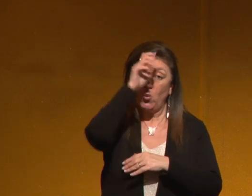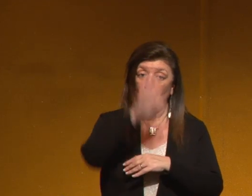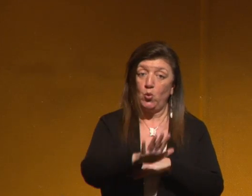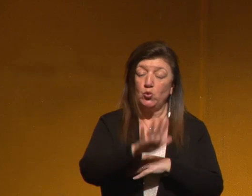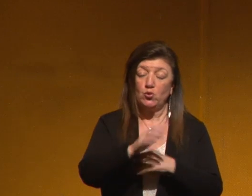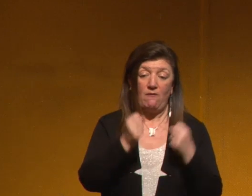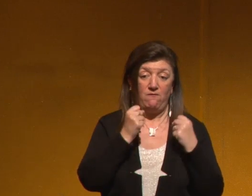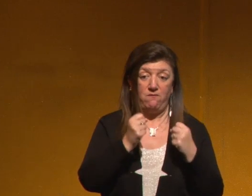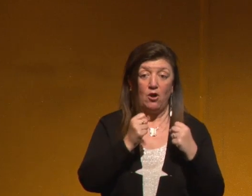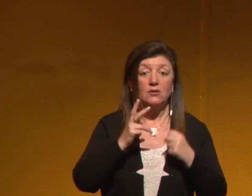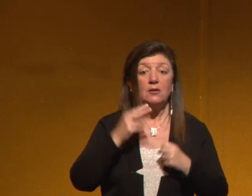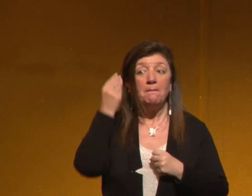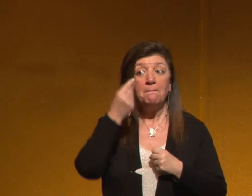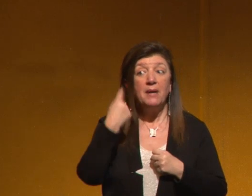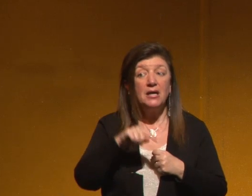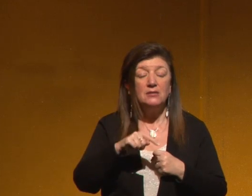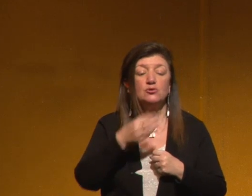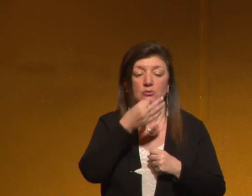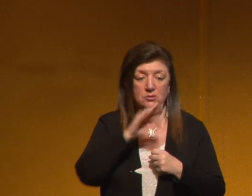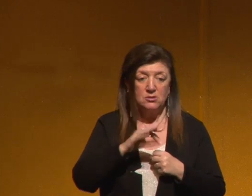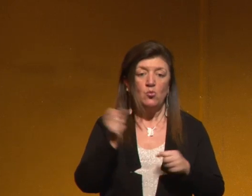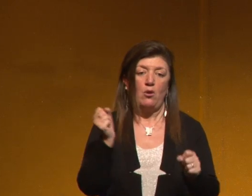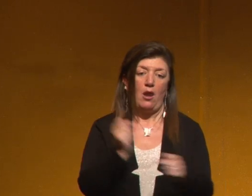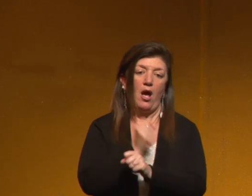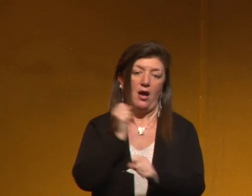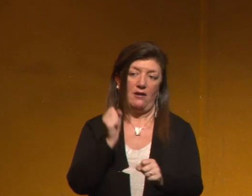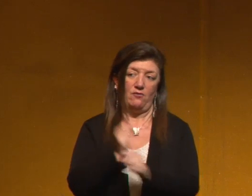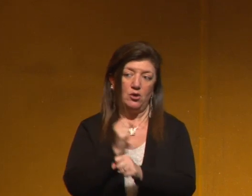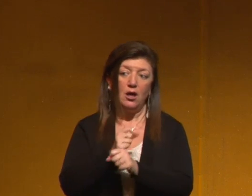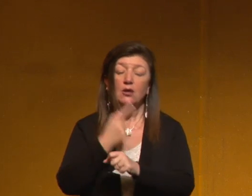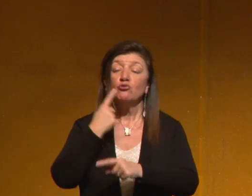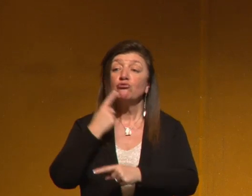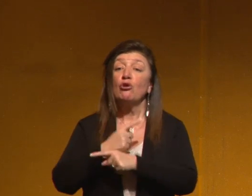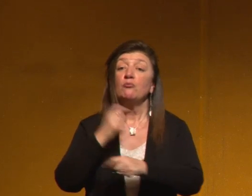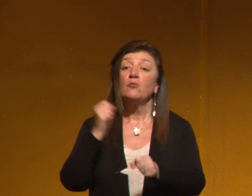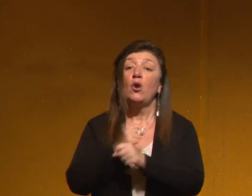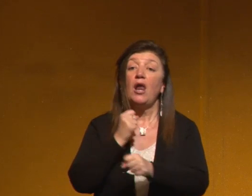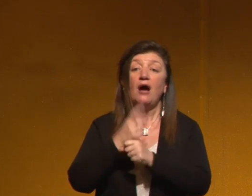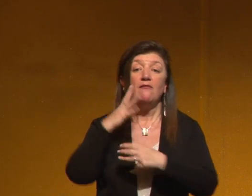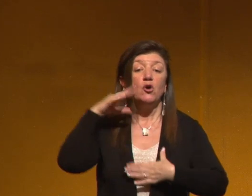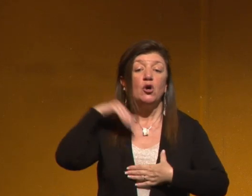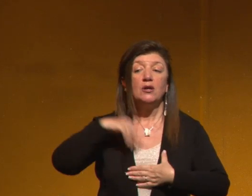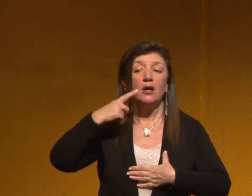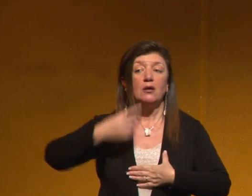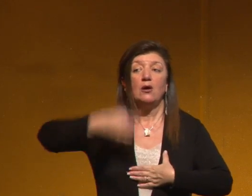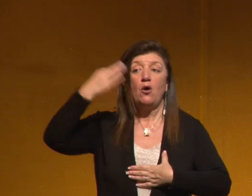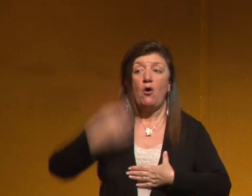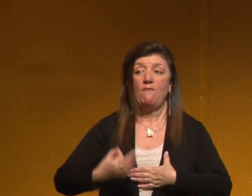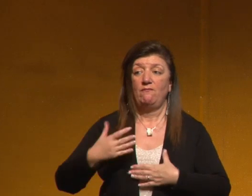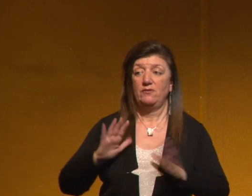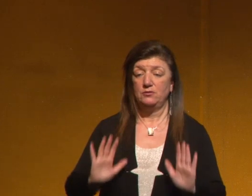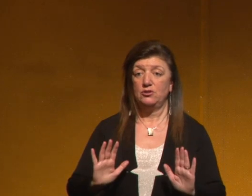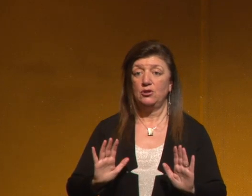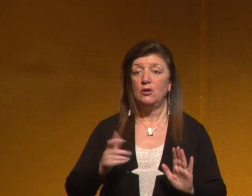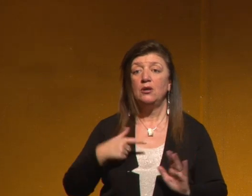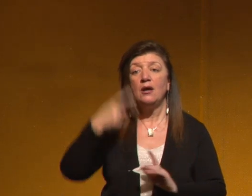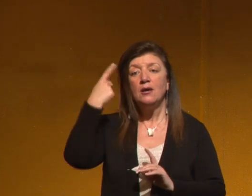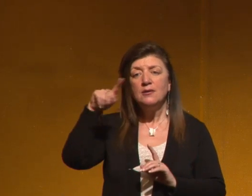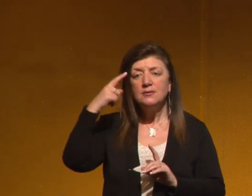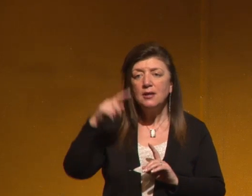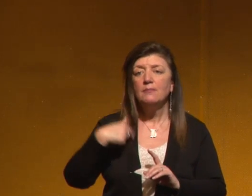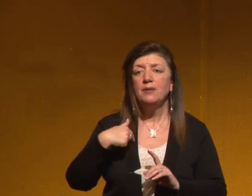possa lavorare e si debba lavorare con molta convinzione sapendo che non ci si deve